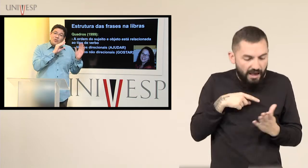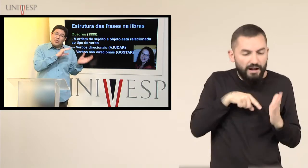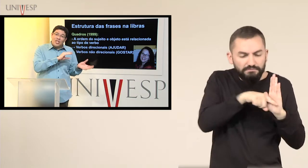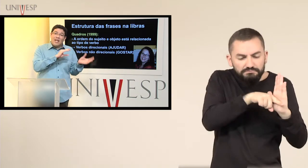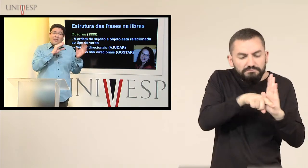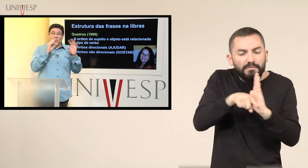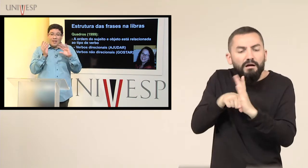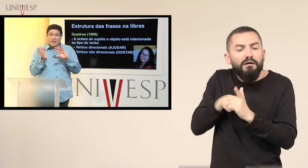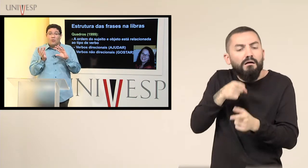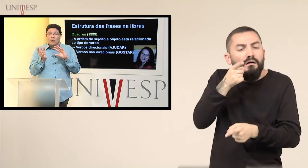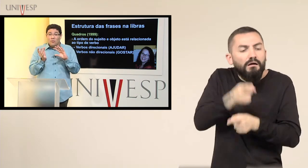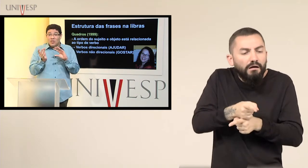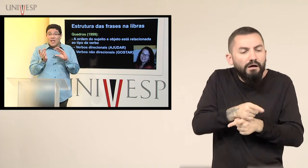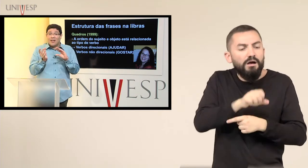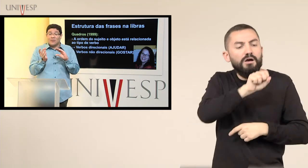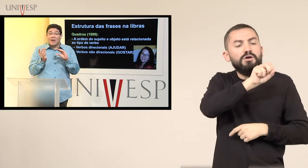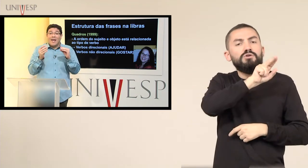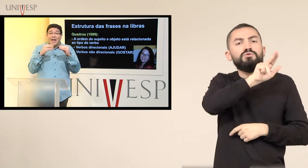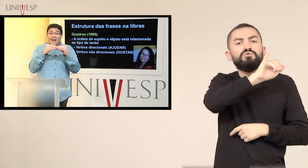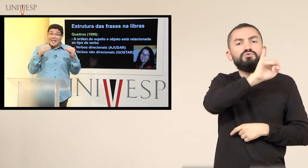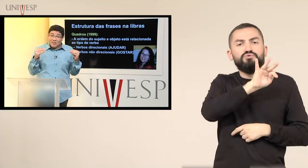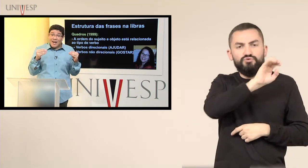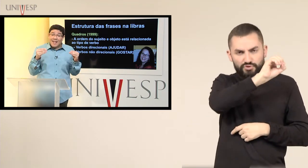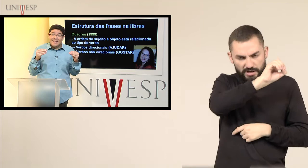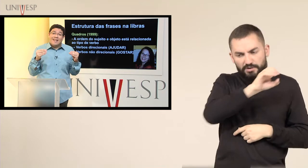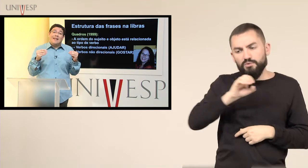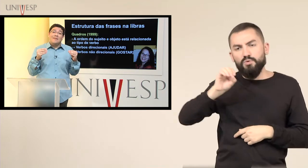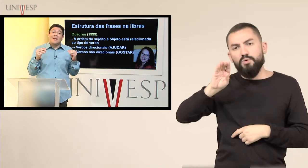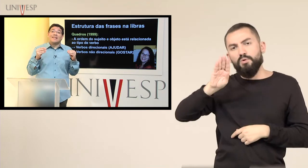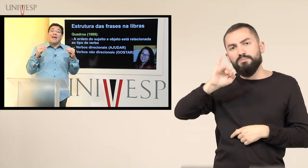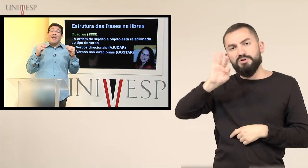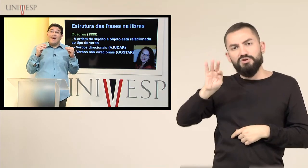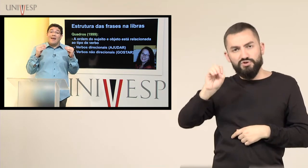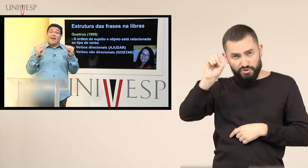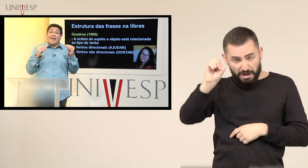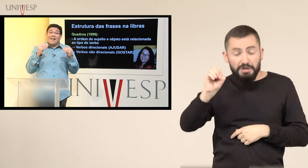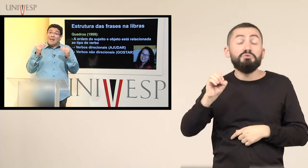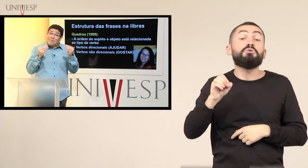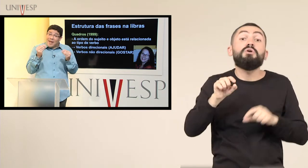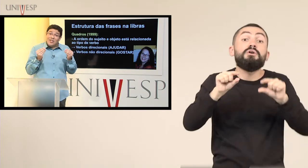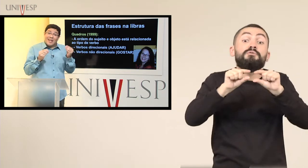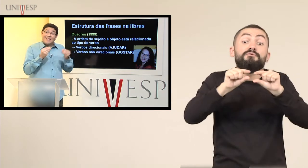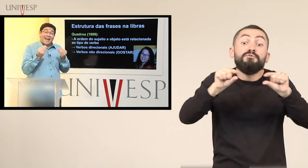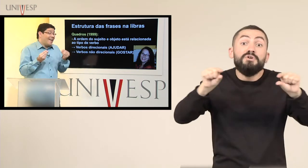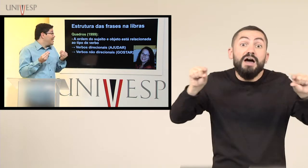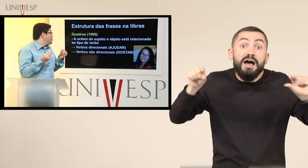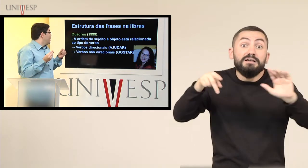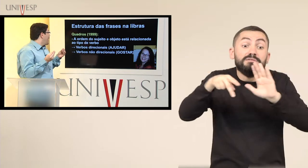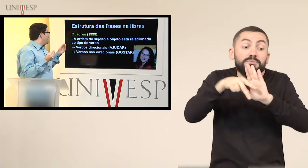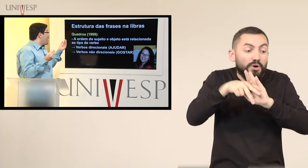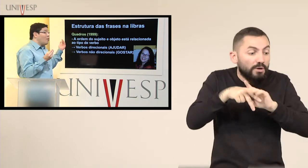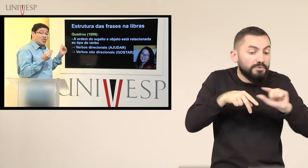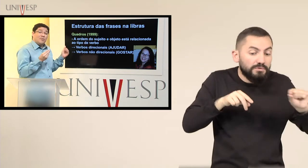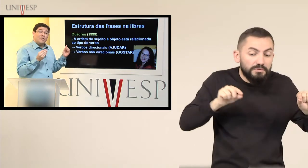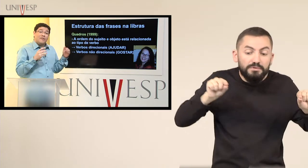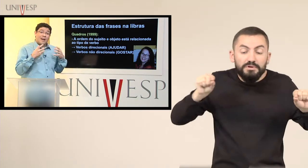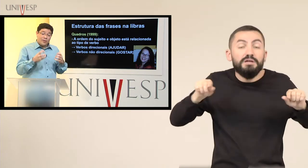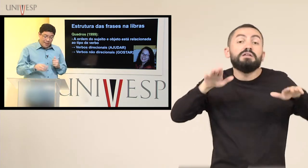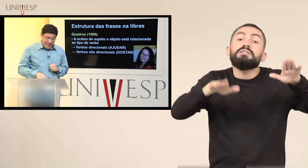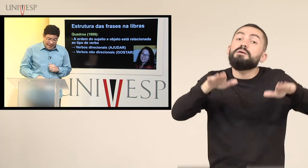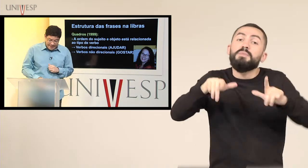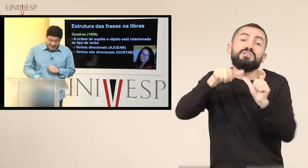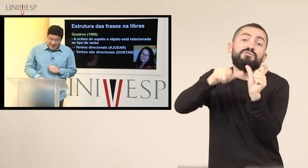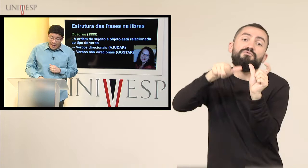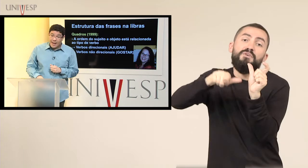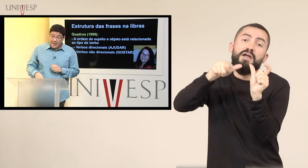ordem do sujeito e do objeto nas frases em Libras, ela depende, ela está relacionada ao tipo de verbo